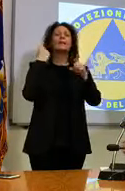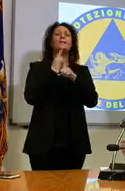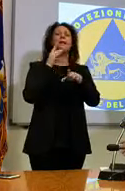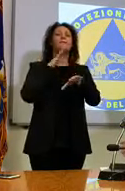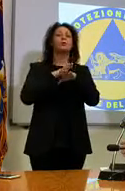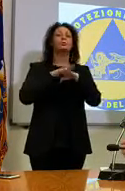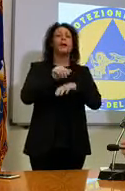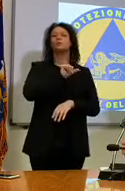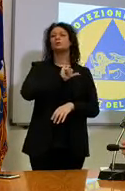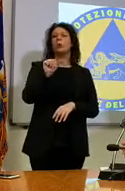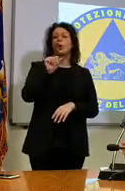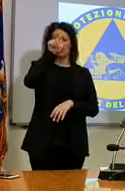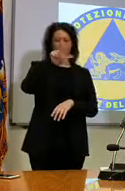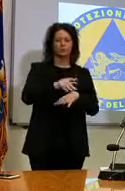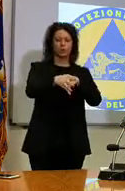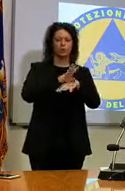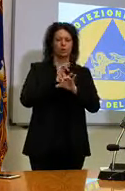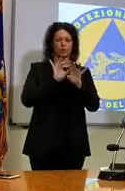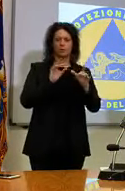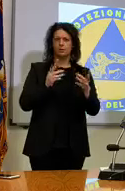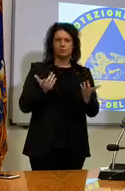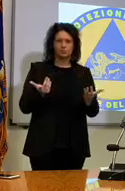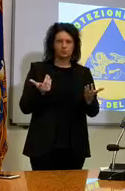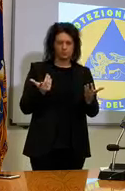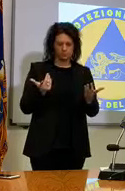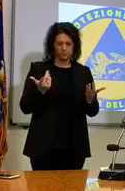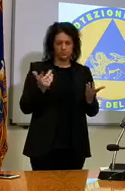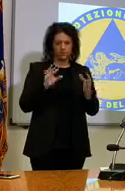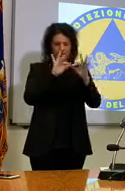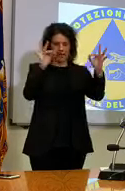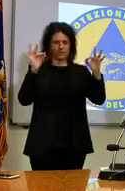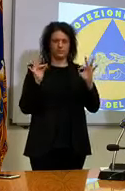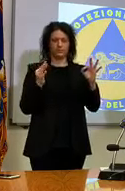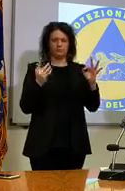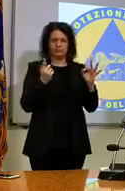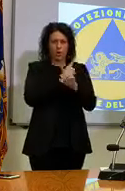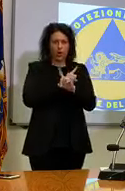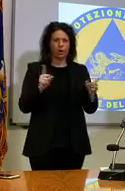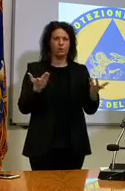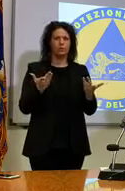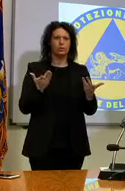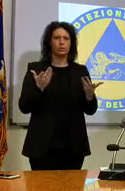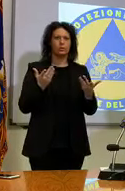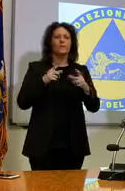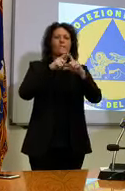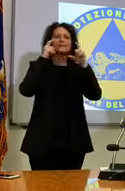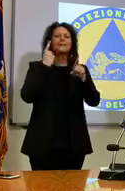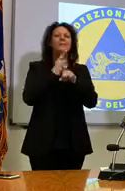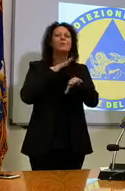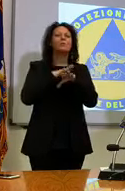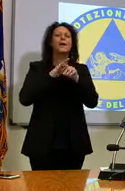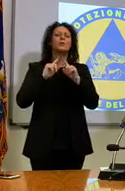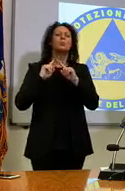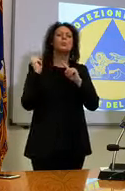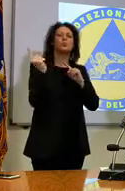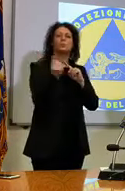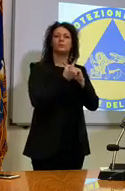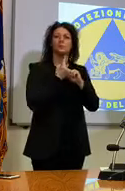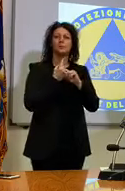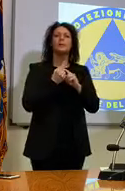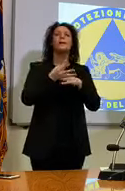Abbiamo sentito tutti questa frase. La verità è che la mascherina a regole la devono portare tutti. I positivi per non incontagiare gli